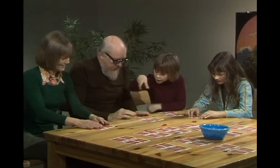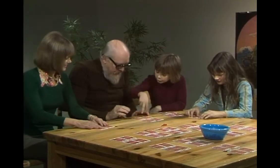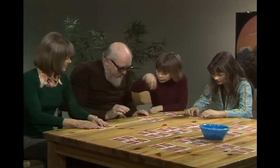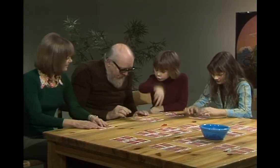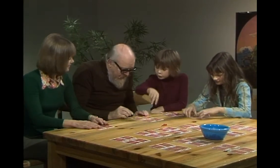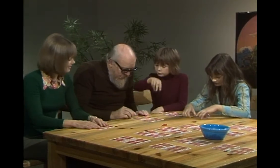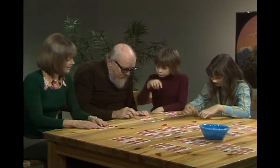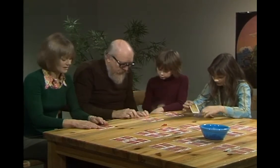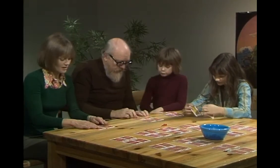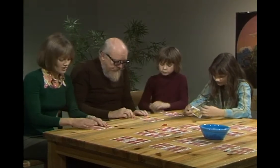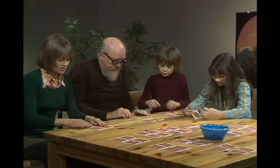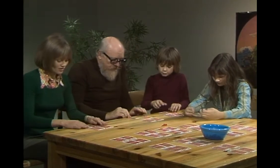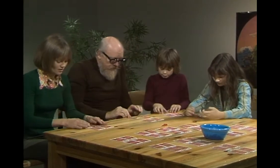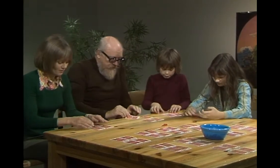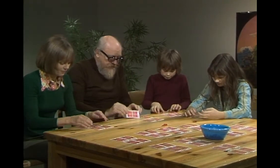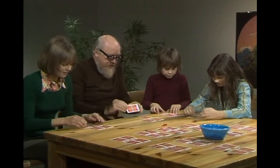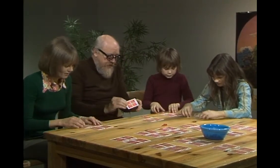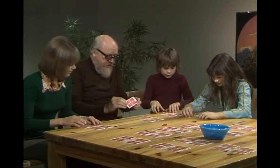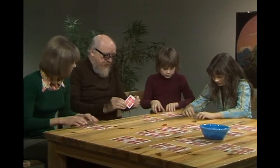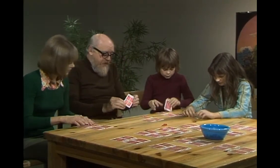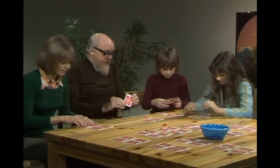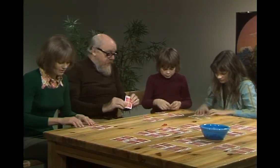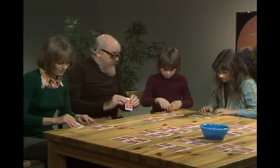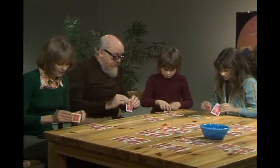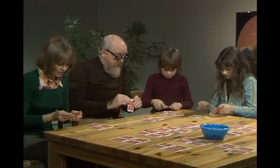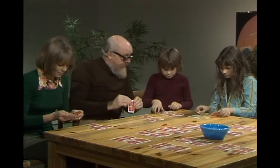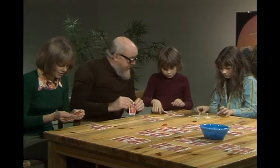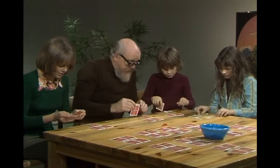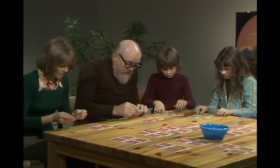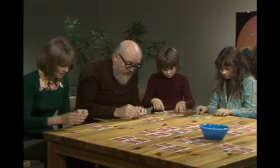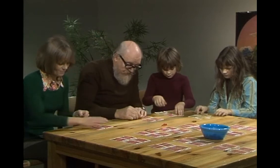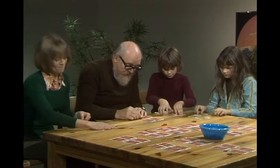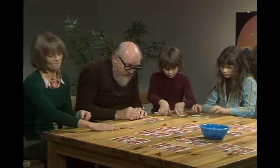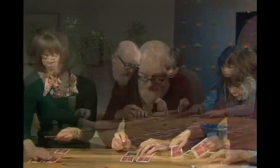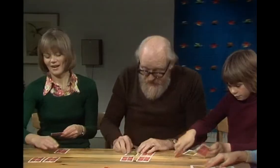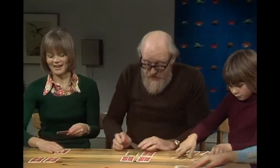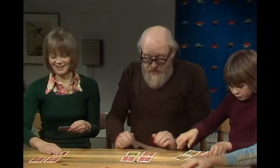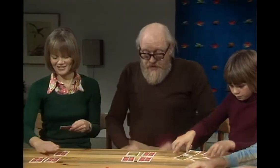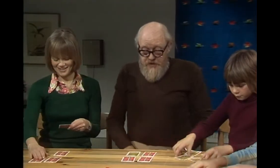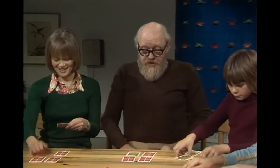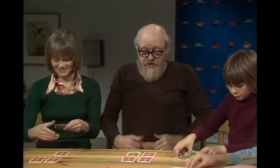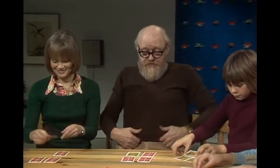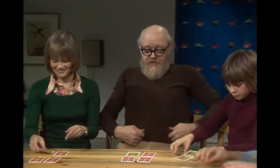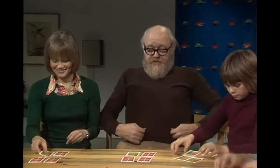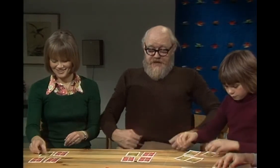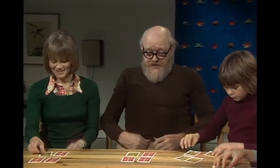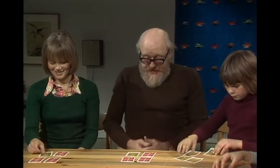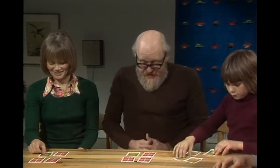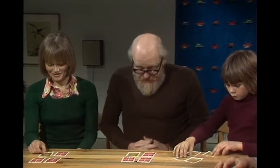här korten. Jaha. Då ska vi se då. Då ska man vända på dem, ja. Ja, det var ju väldigt enkelt som det ser